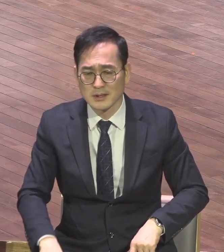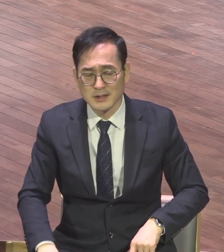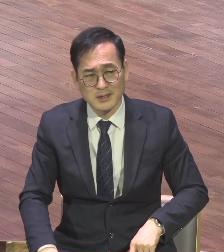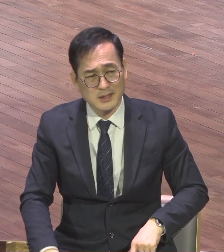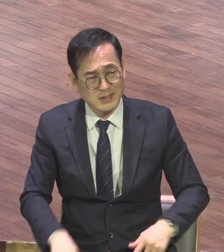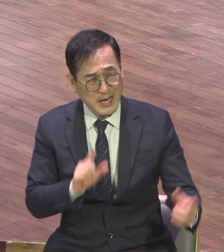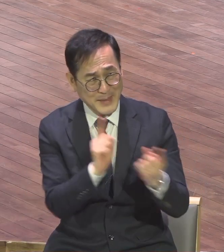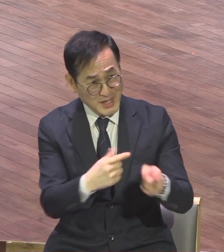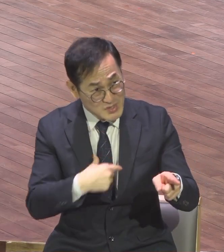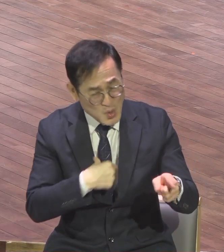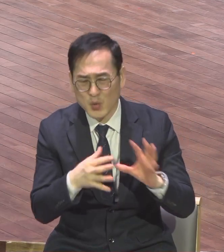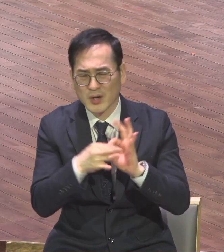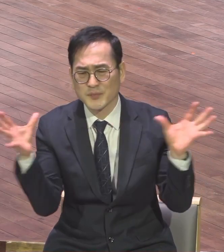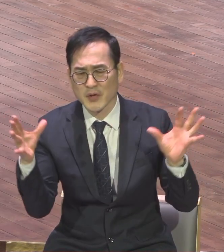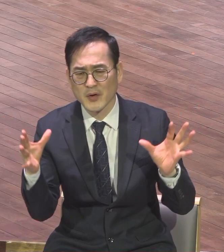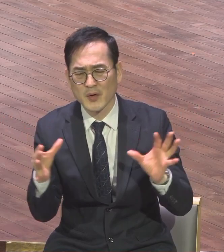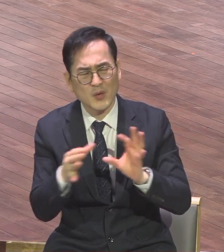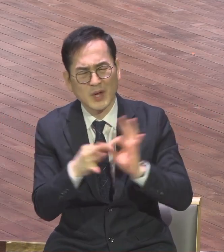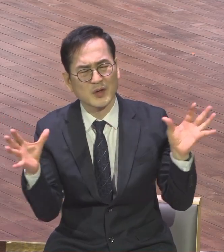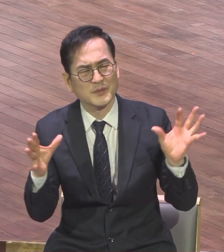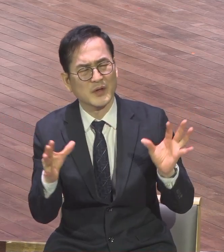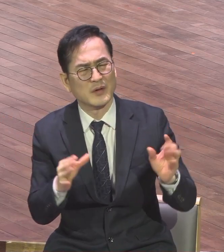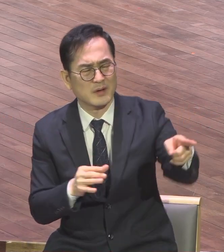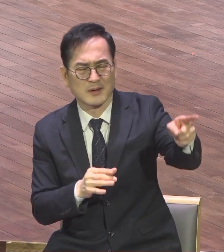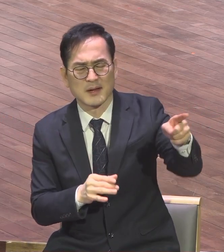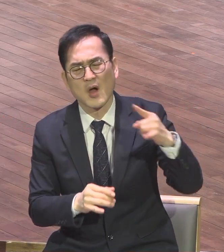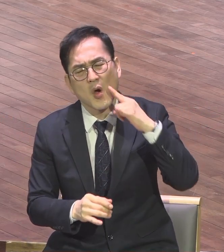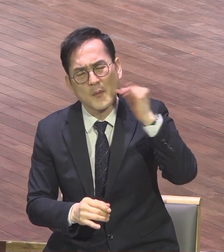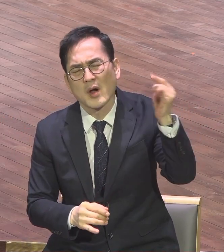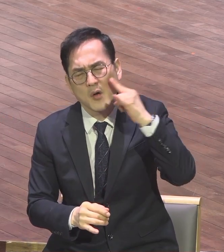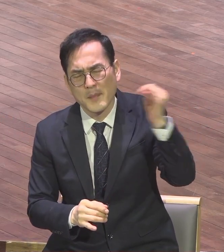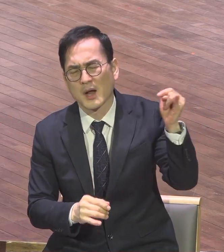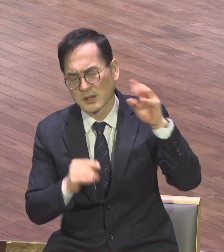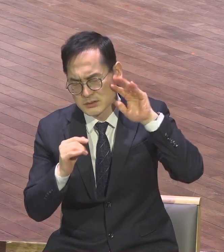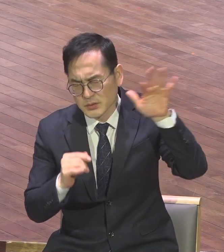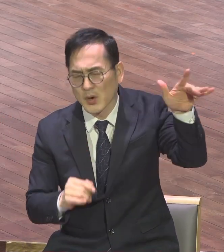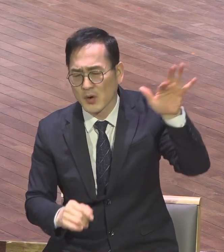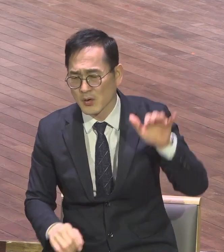싶다. 아니 너 아내도 있고 자식도 있지 않냐. 안 된다. 안 채워진다는 겁니다.